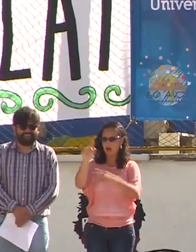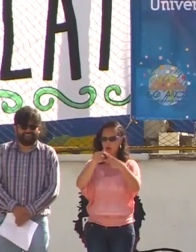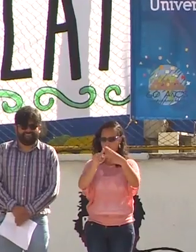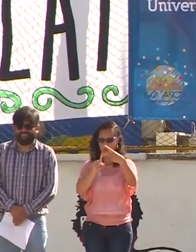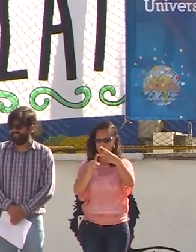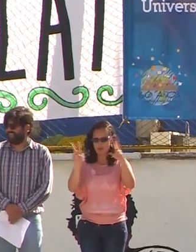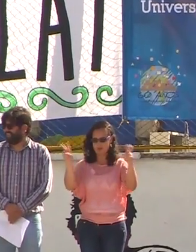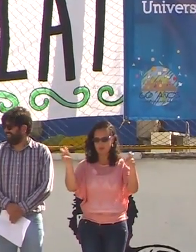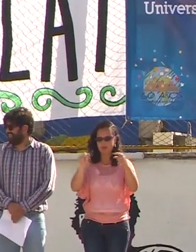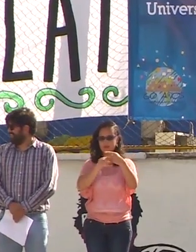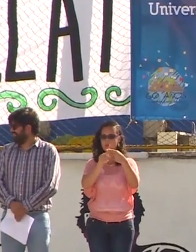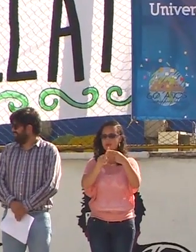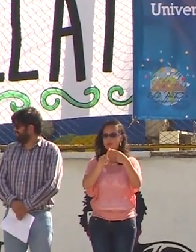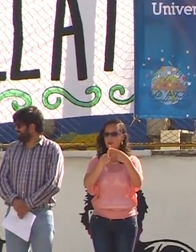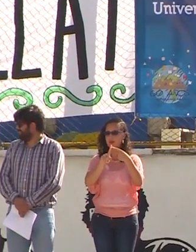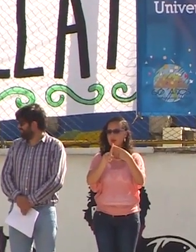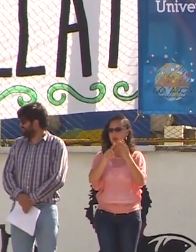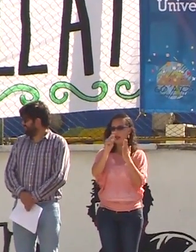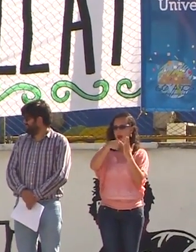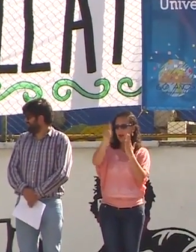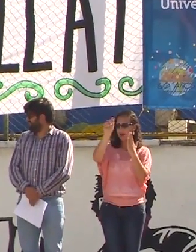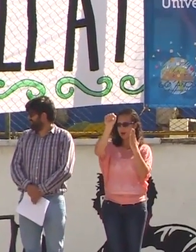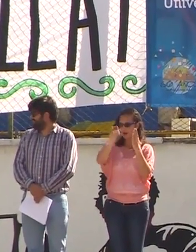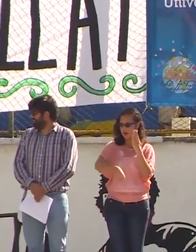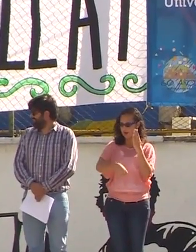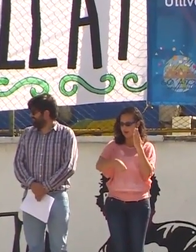acreditación y convivencia.